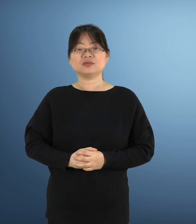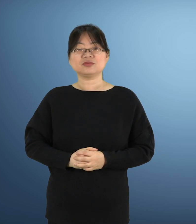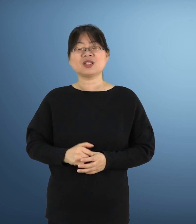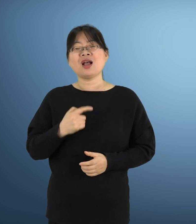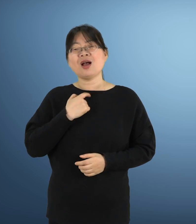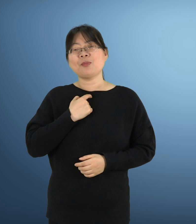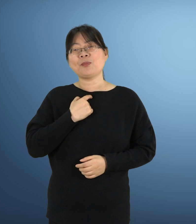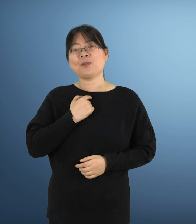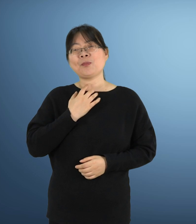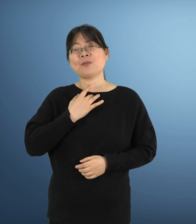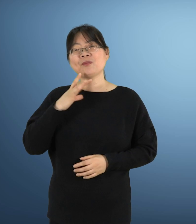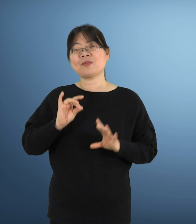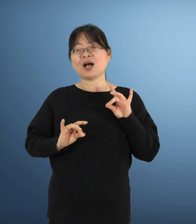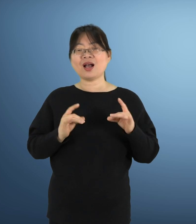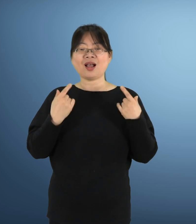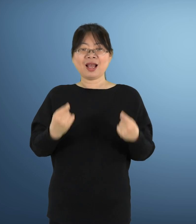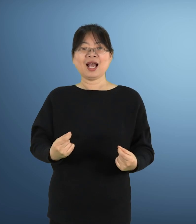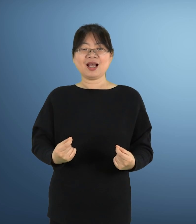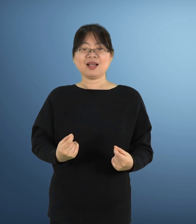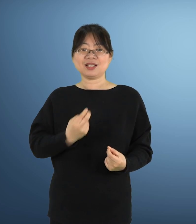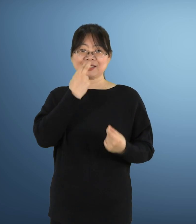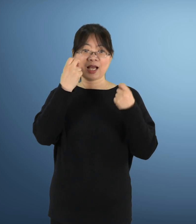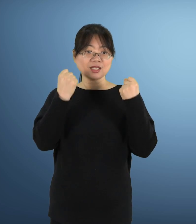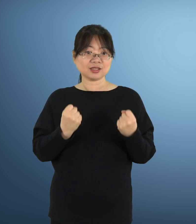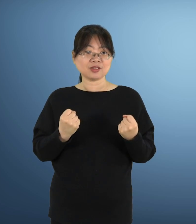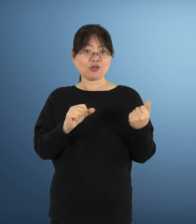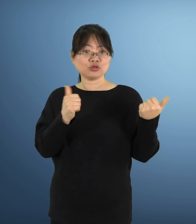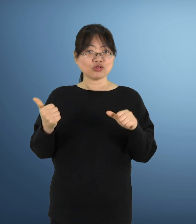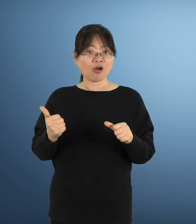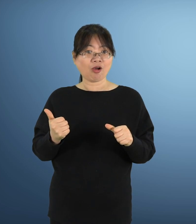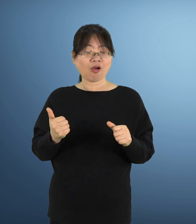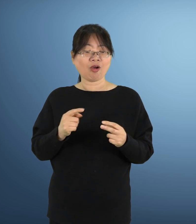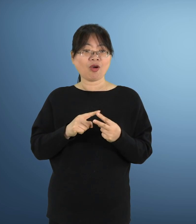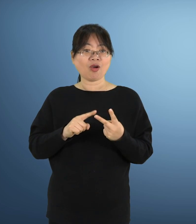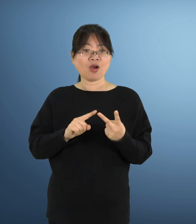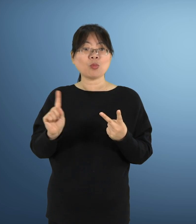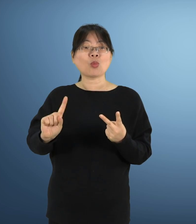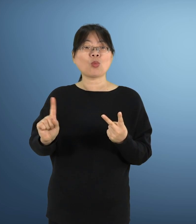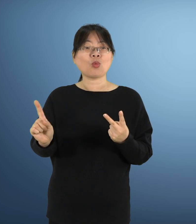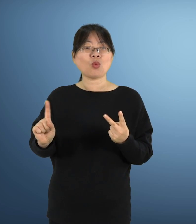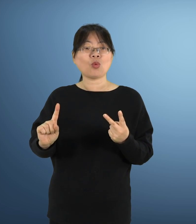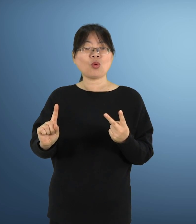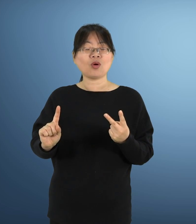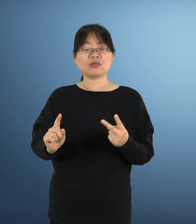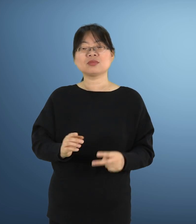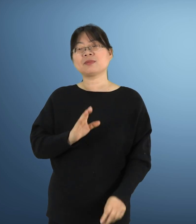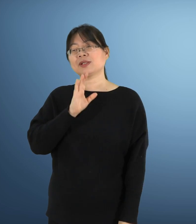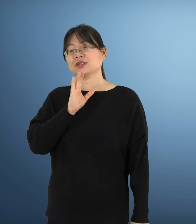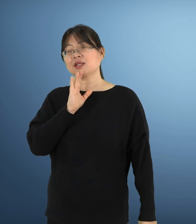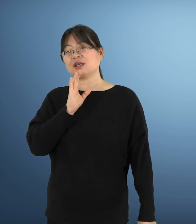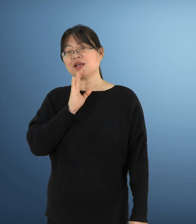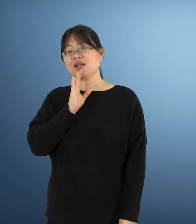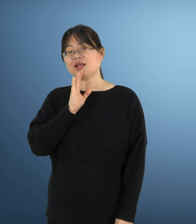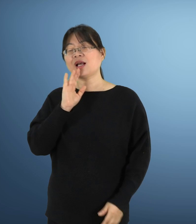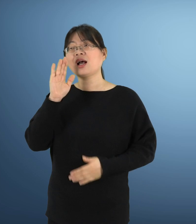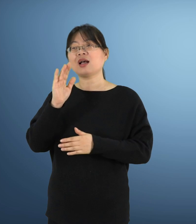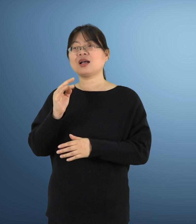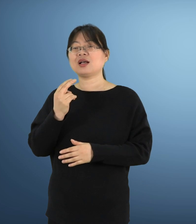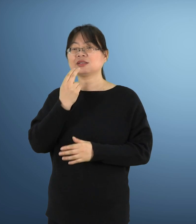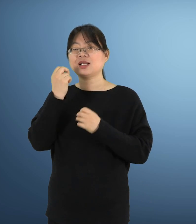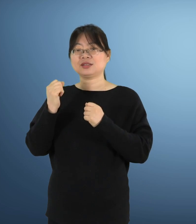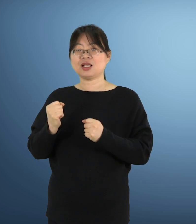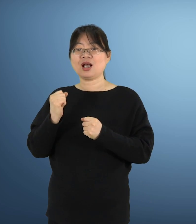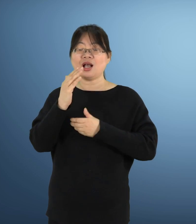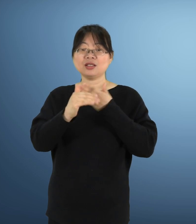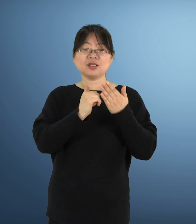목이 다 매네요. 살아있다는 얘기입니까? 죽었다는 얘기입니까? 그렇죠. 하나님은 죽은